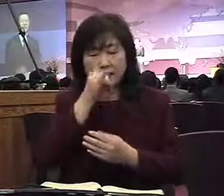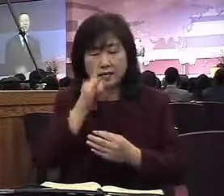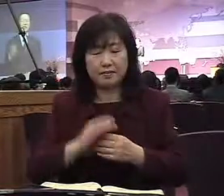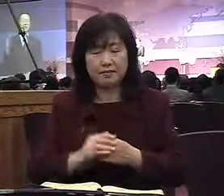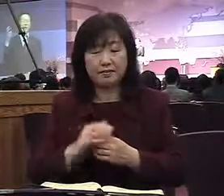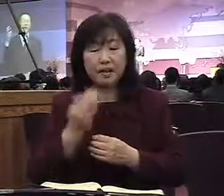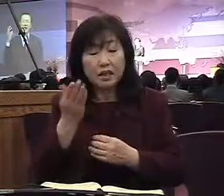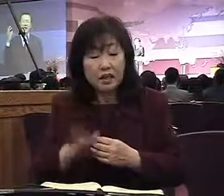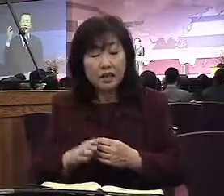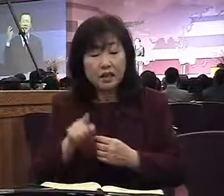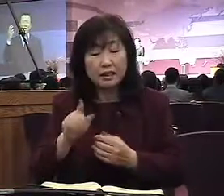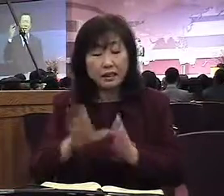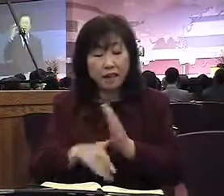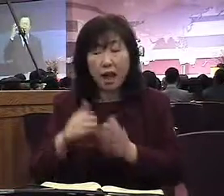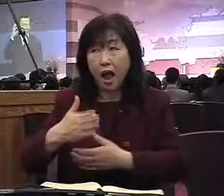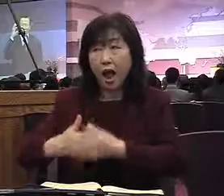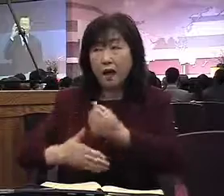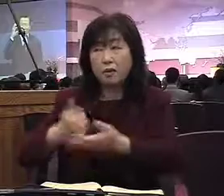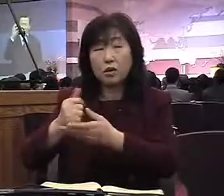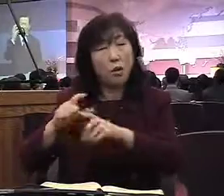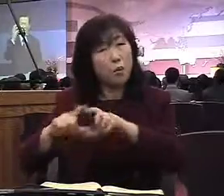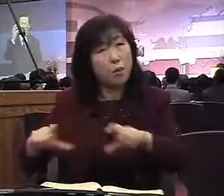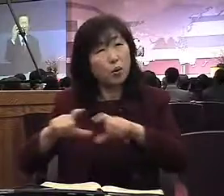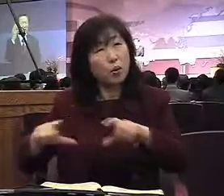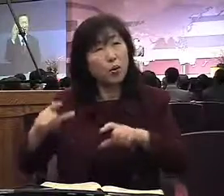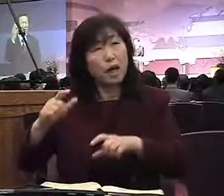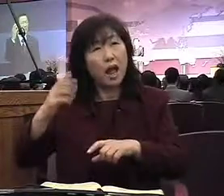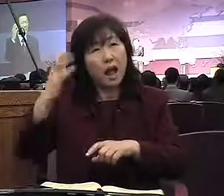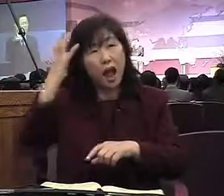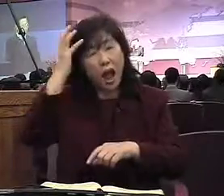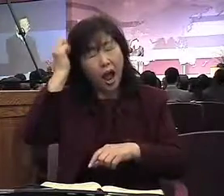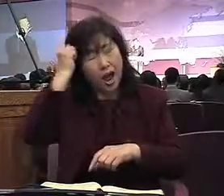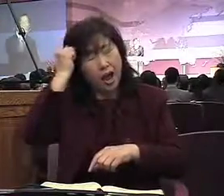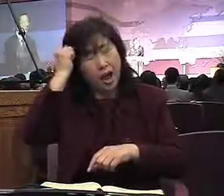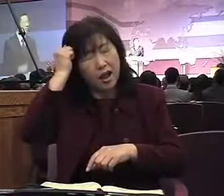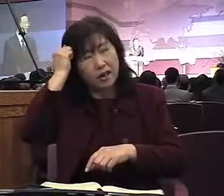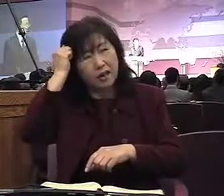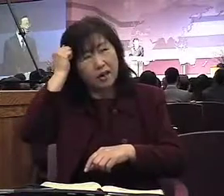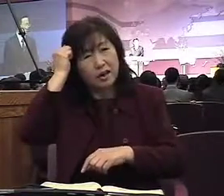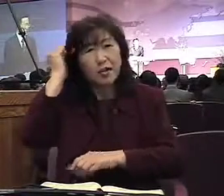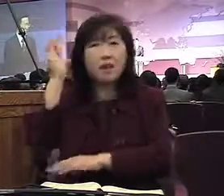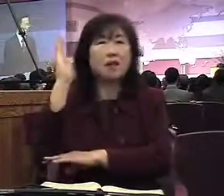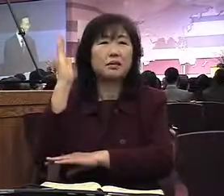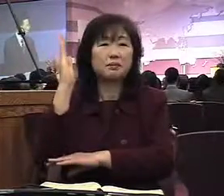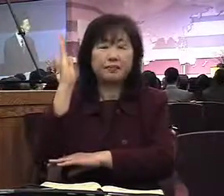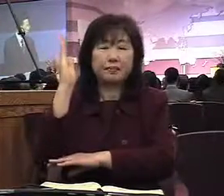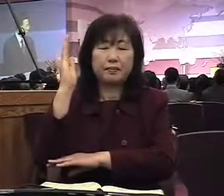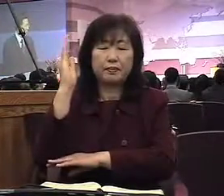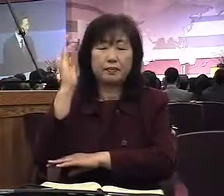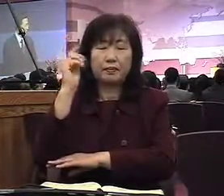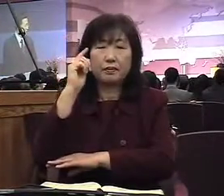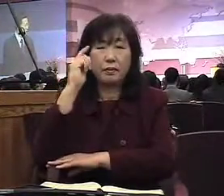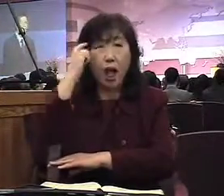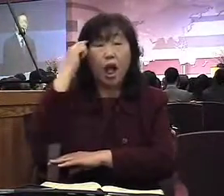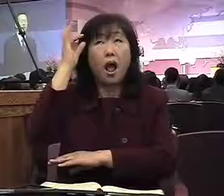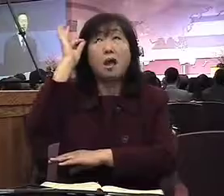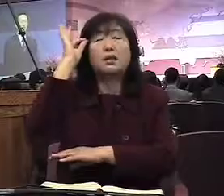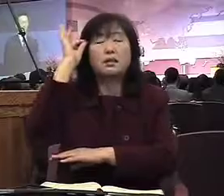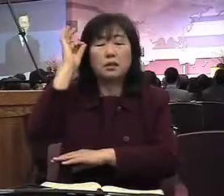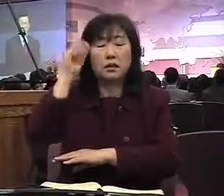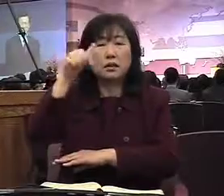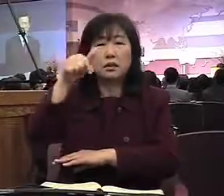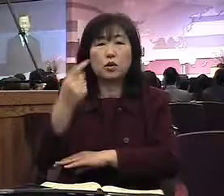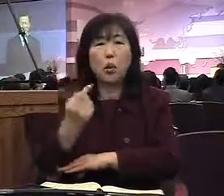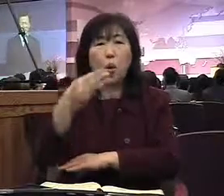그런데 그때에 하나님께서 제가 평상시에 암송했던 말씀이 다 기억나게 해주셨어요. 무슨 말씀이냐면